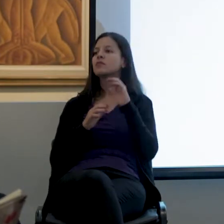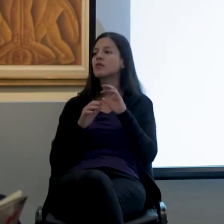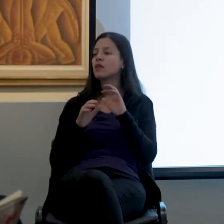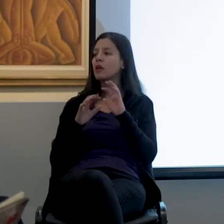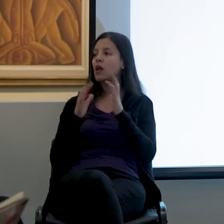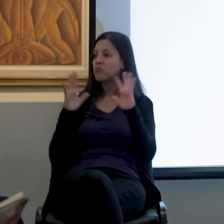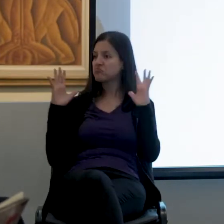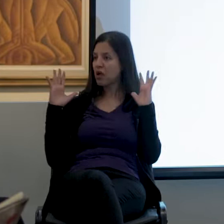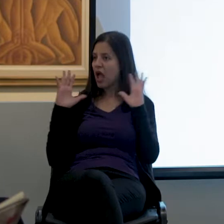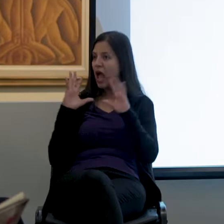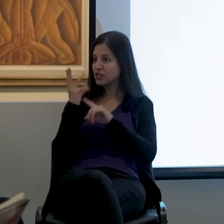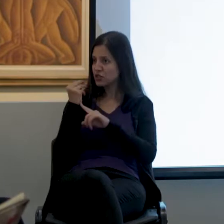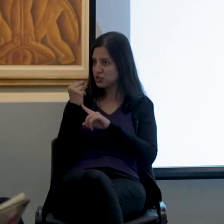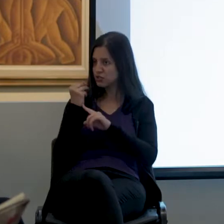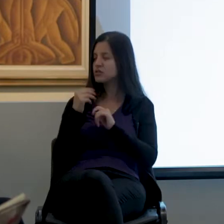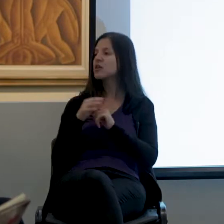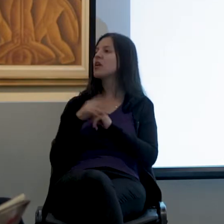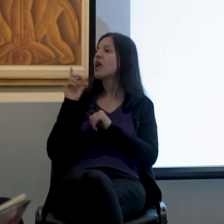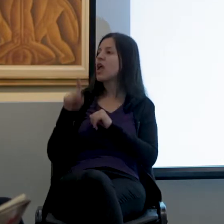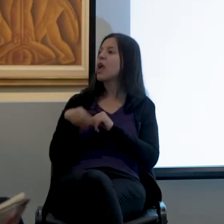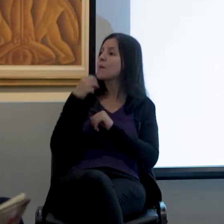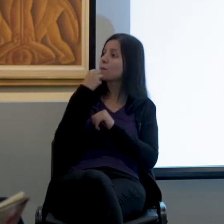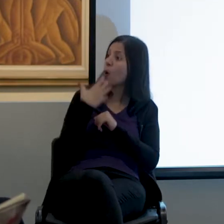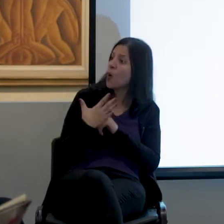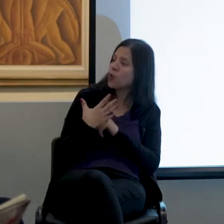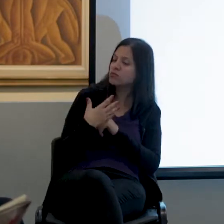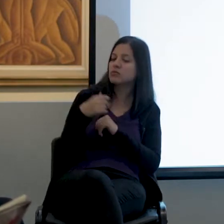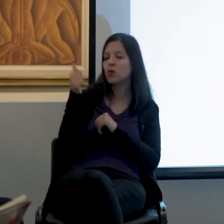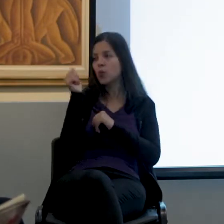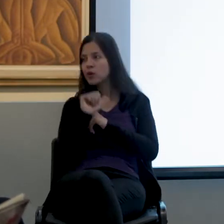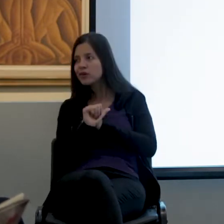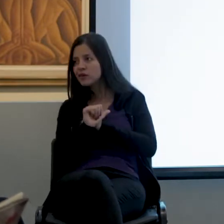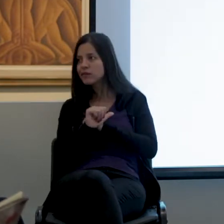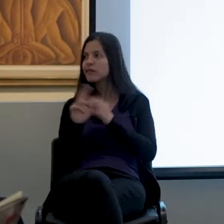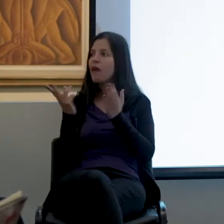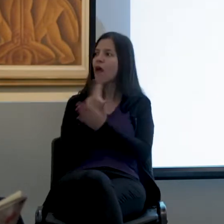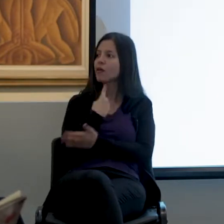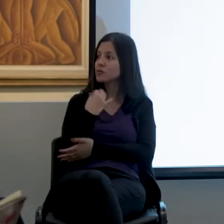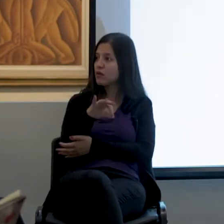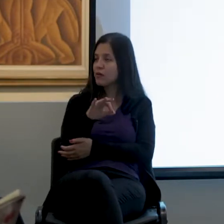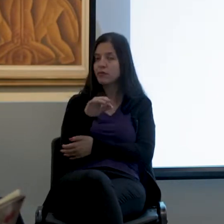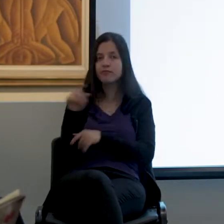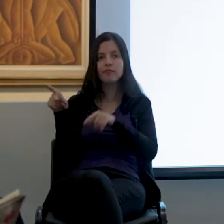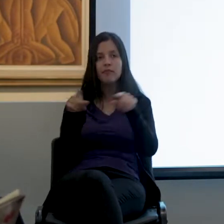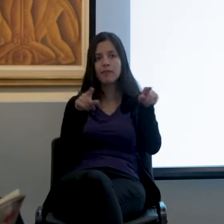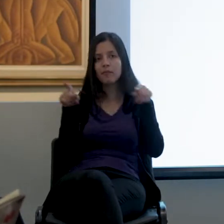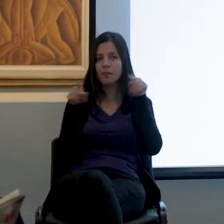O bom, o ruim, o certo e o errado, né?